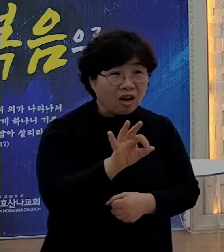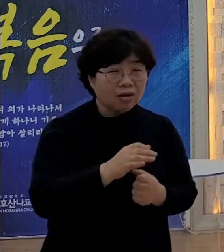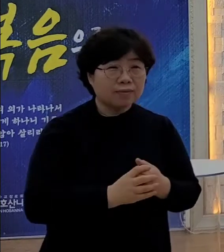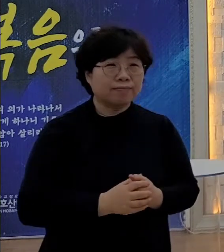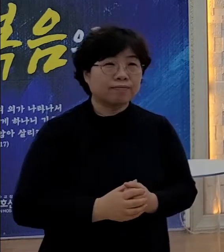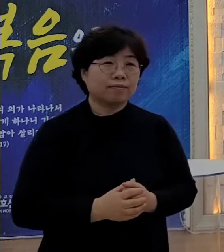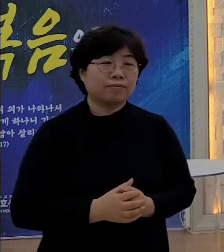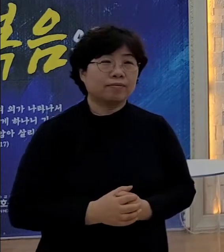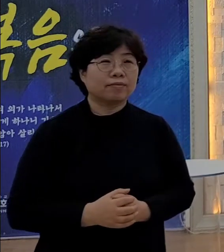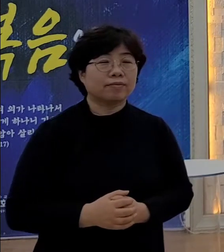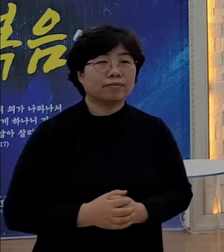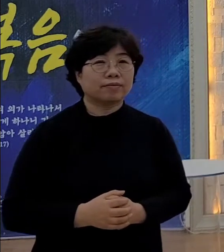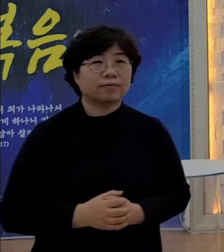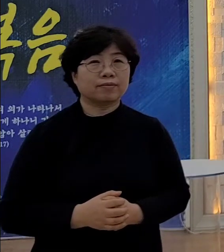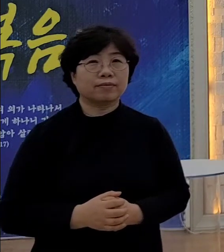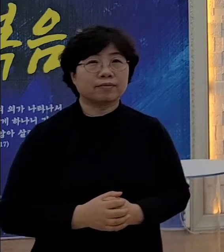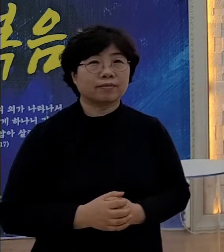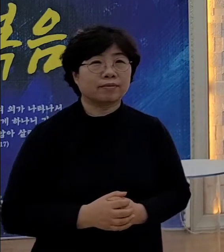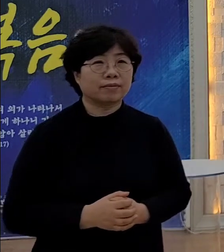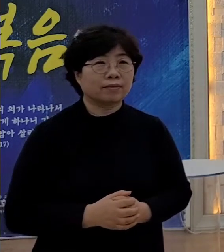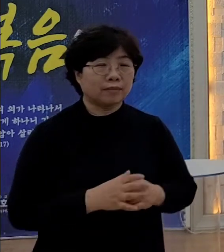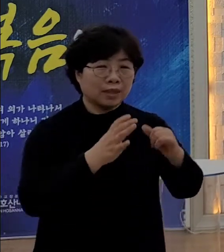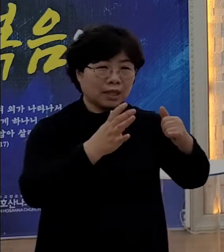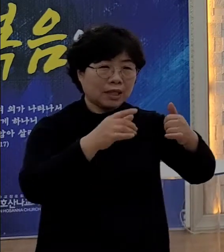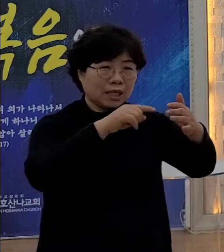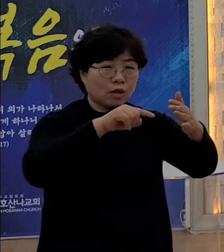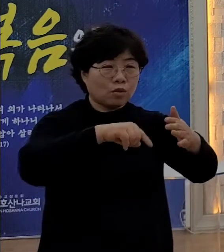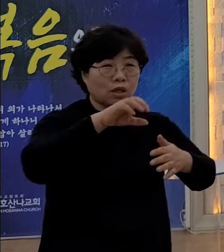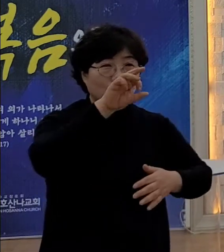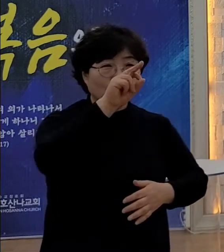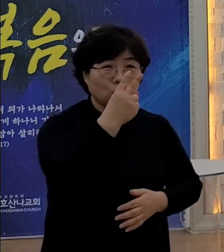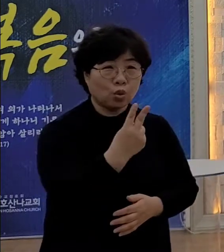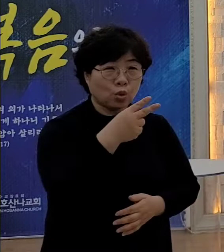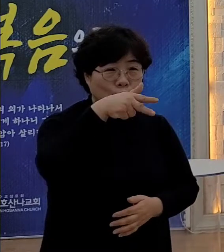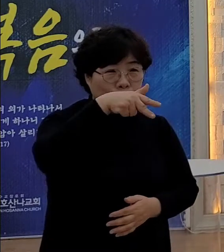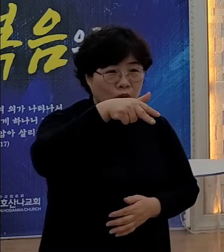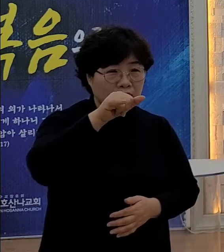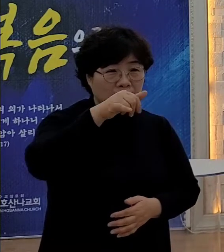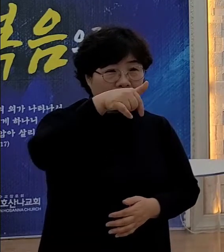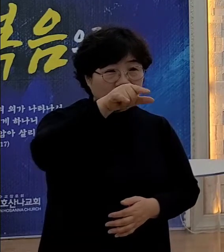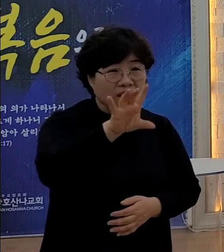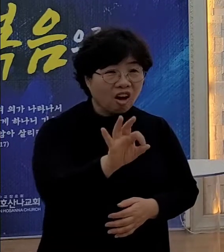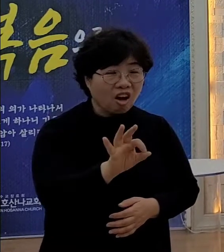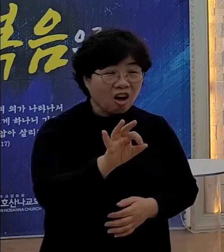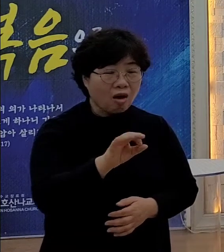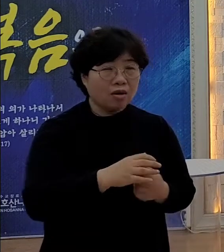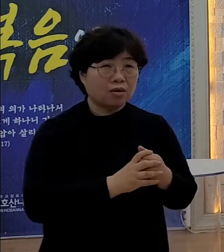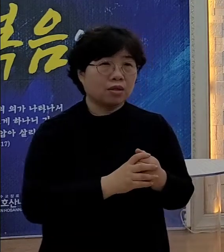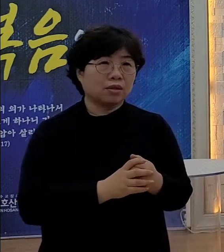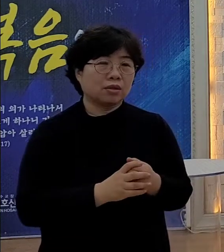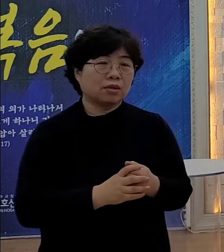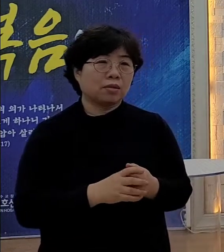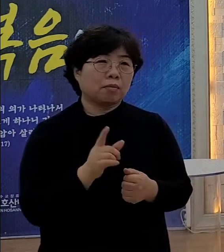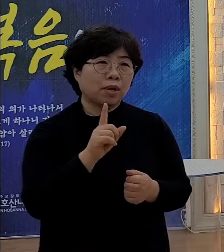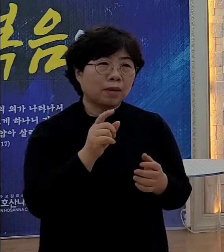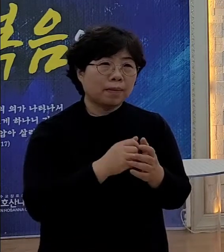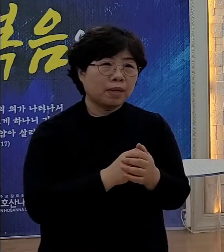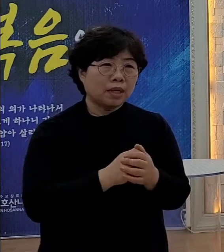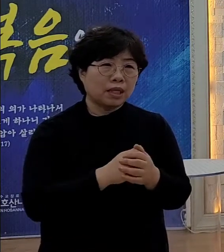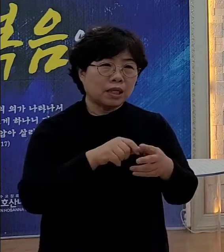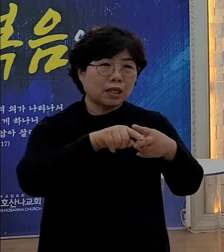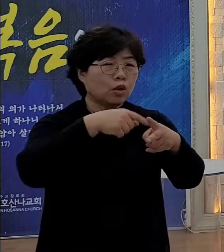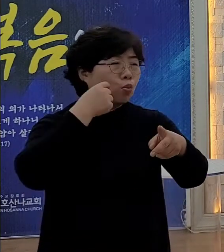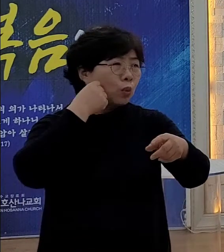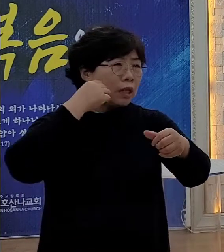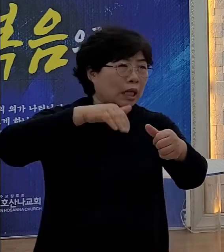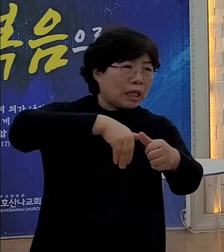여러분 가장 대표적인 요지경이 뭐냐면 지금 이 법 때문에 대한민국의 이 사회가 음란한